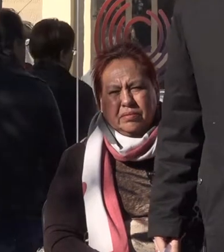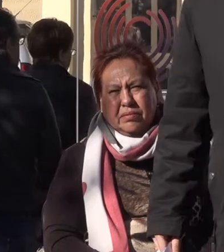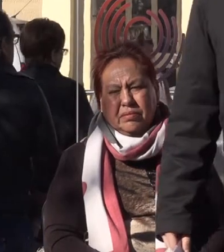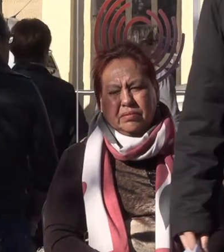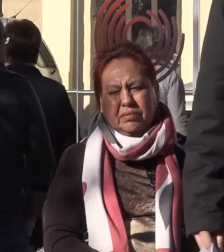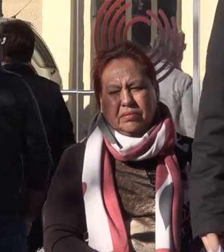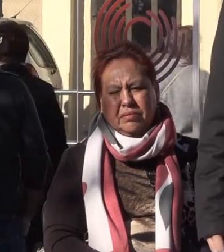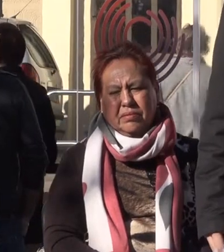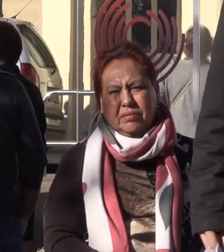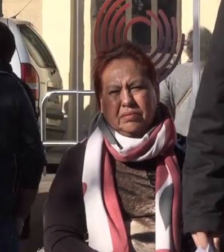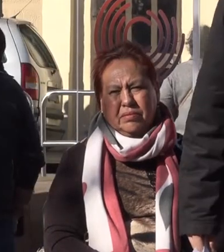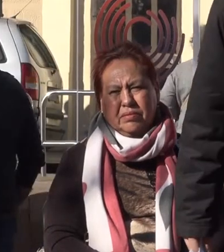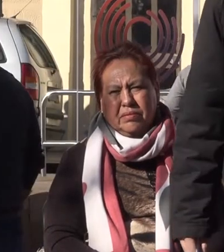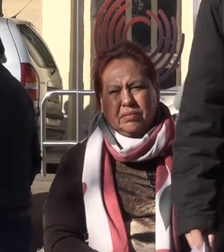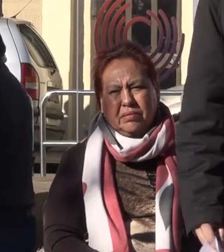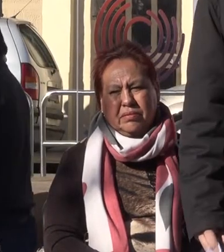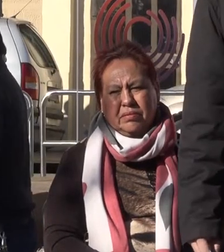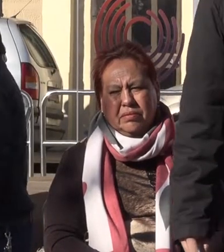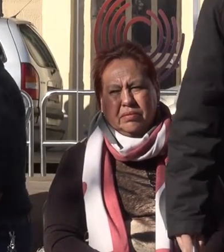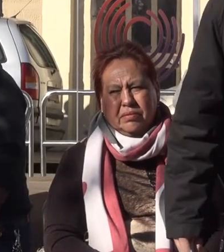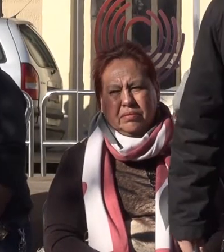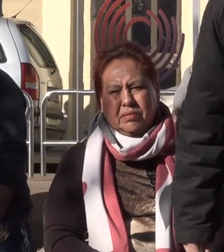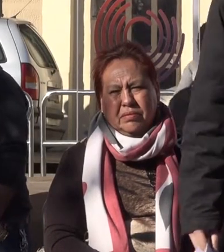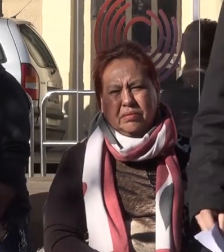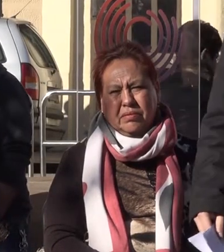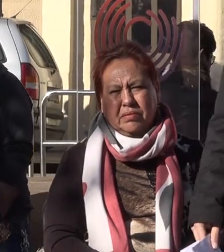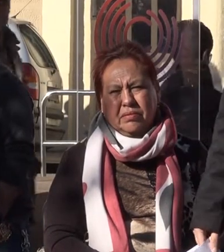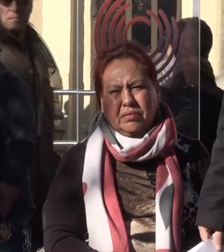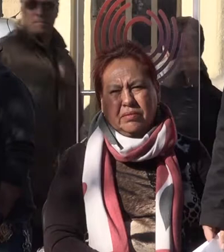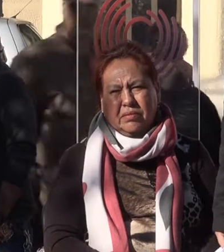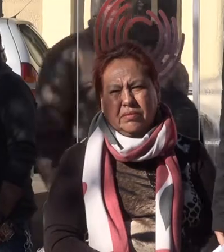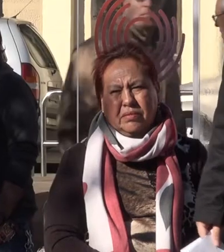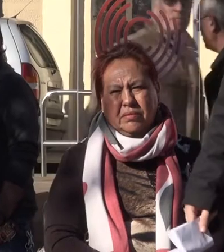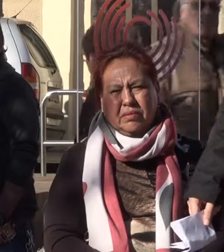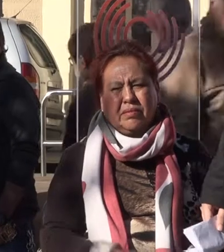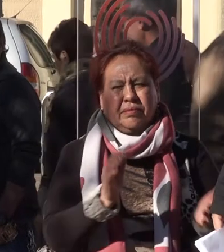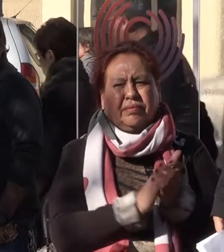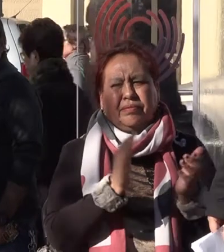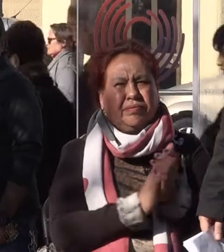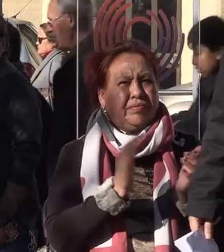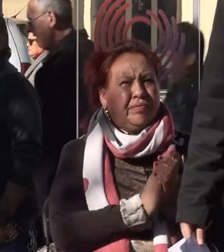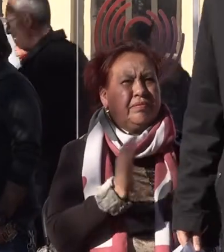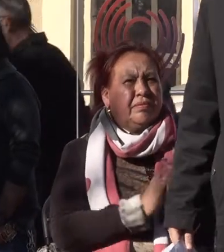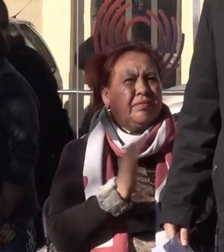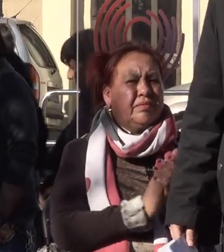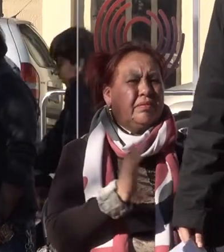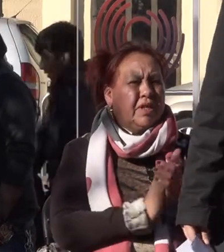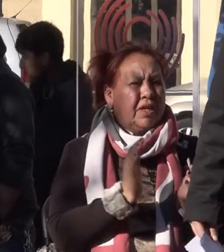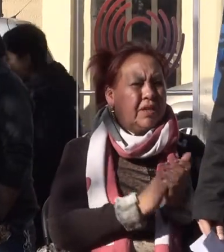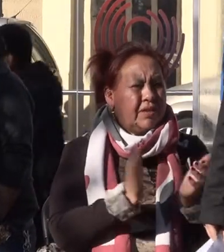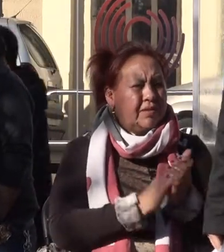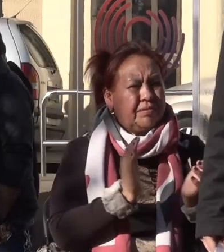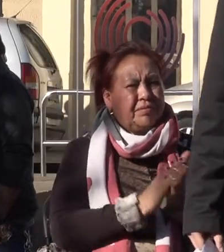vota el municipalismo se cura con el municipalismo se come con el municipalismo se educa con el municipalismo se garantiza